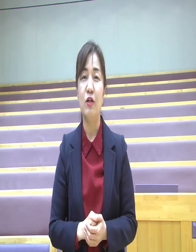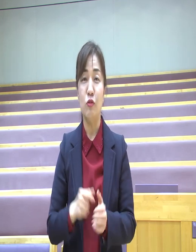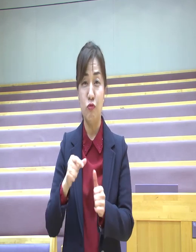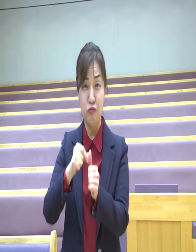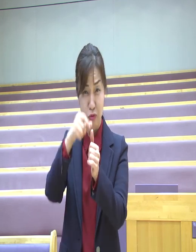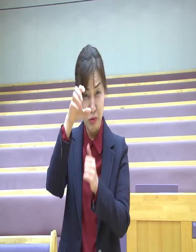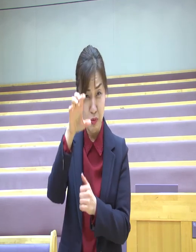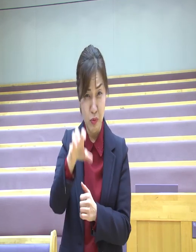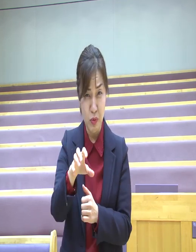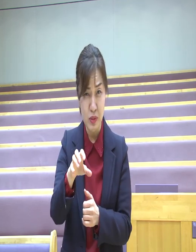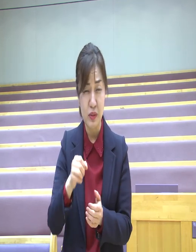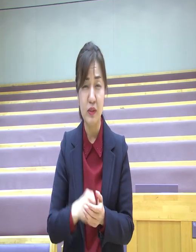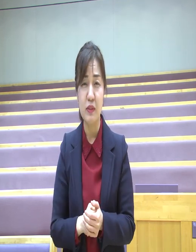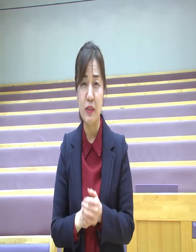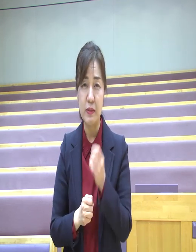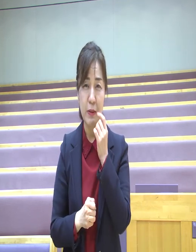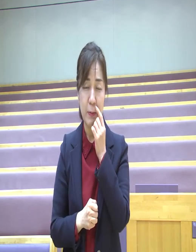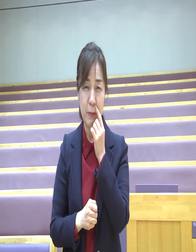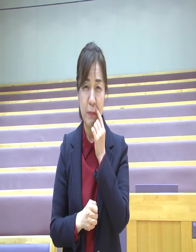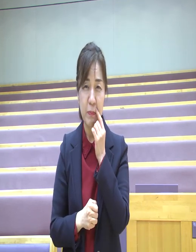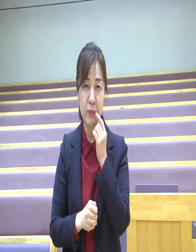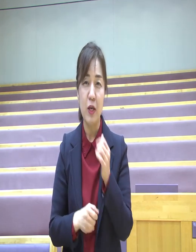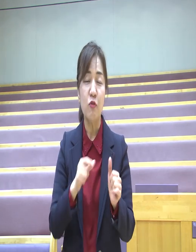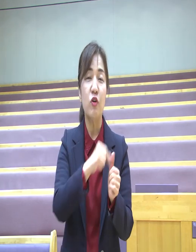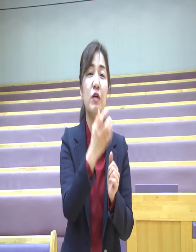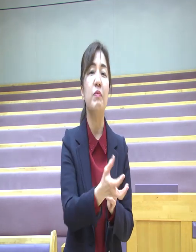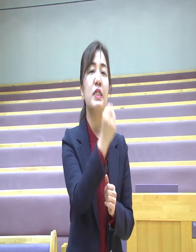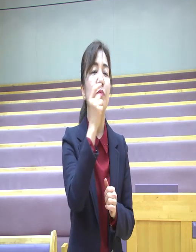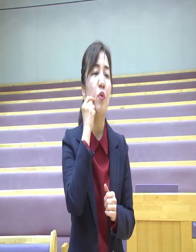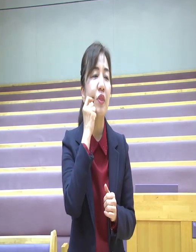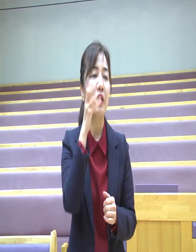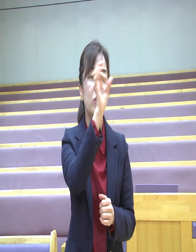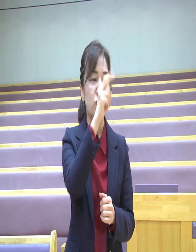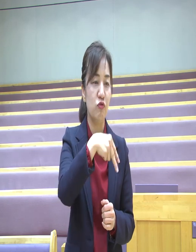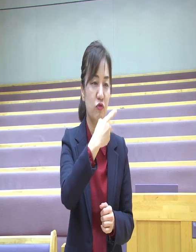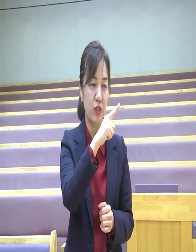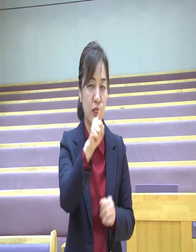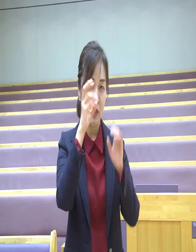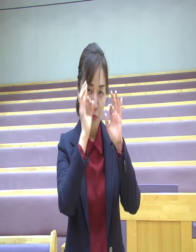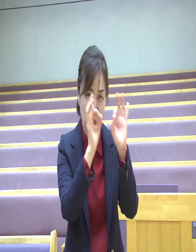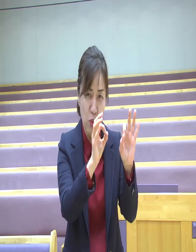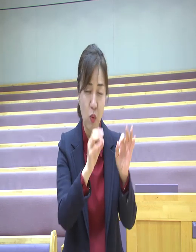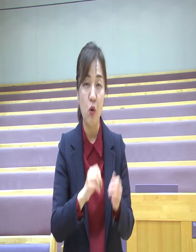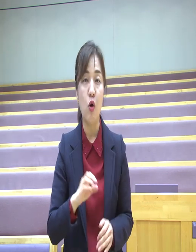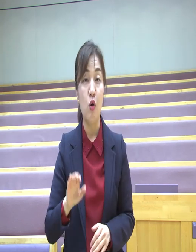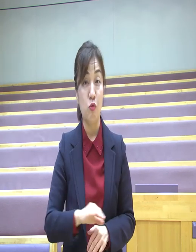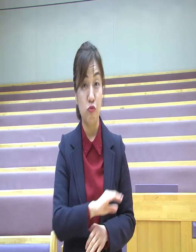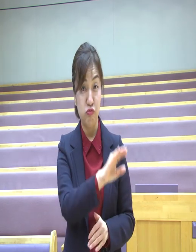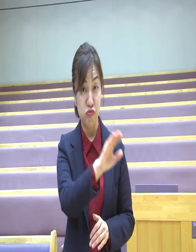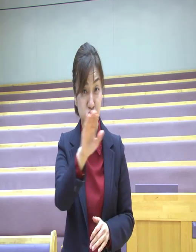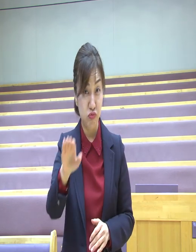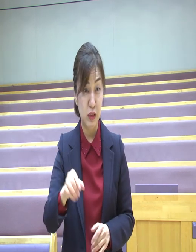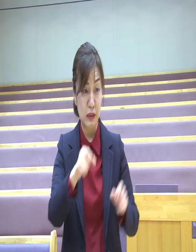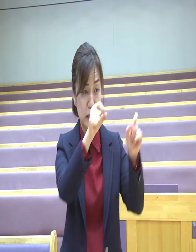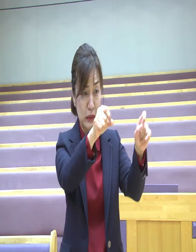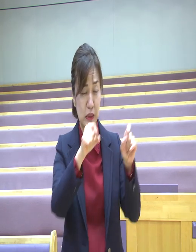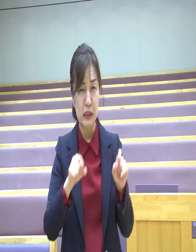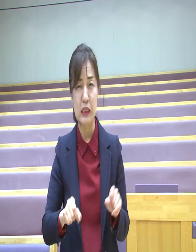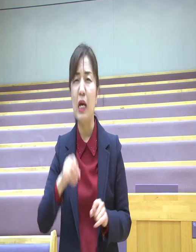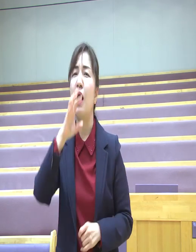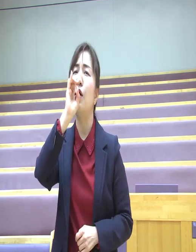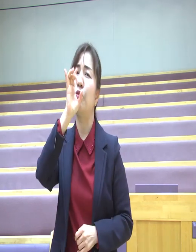구원의 자리에서 비껴가게 되어진 이 가룟 유다를 바라보시면서 우리는 결코 가룟 유다의